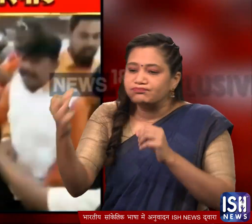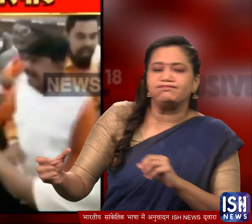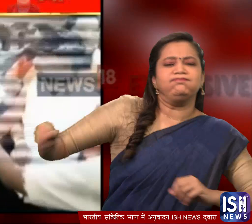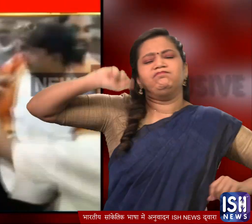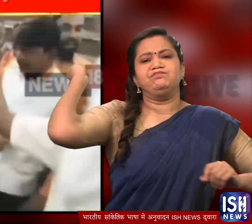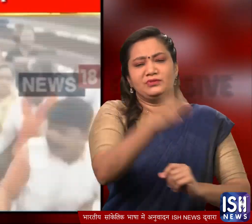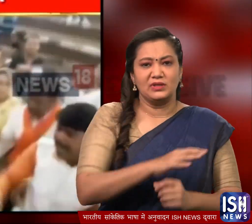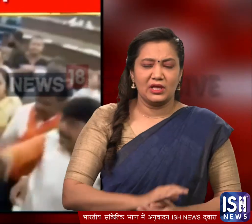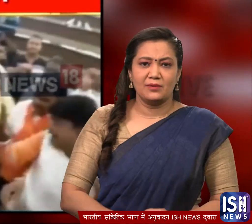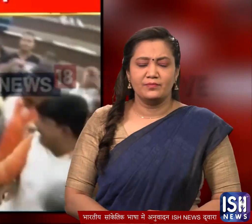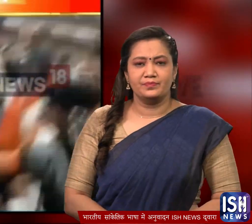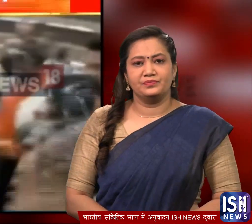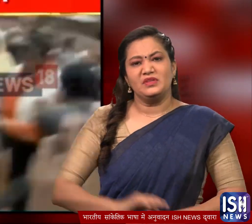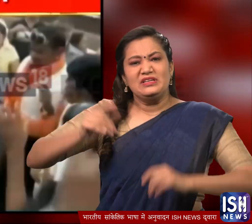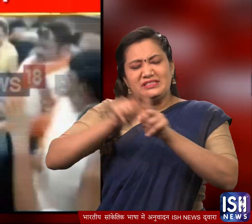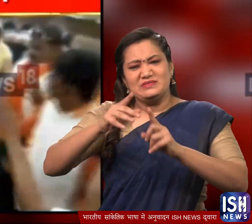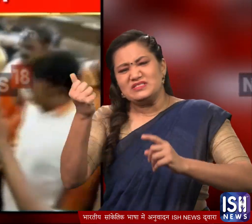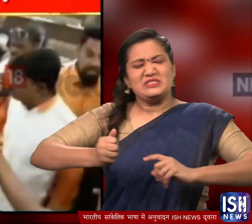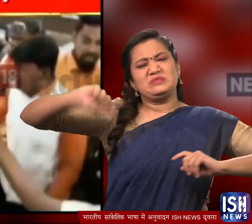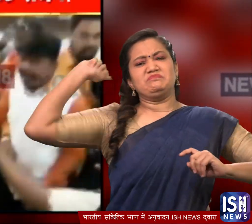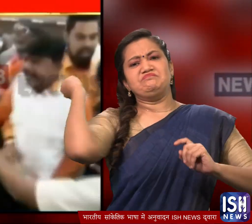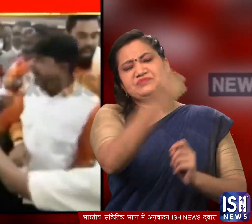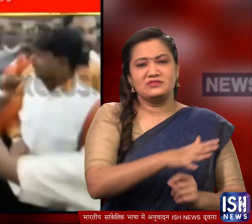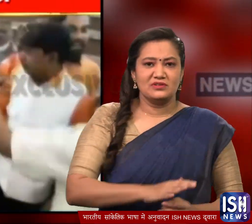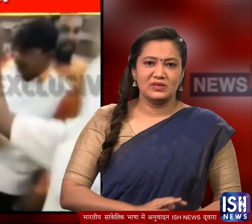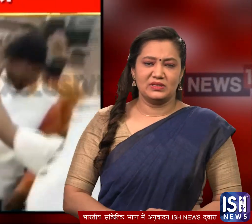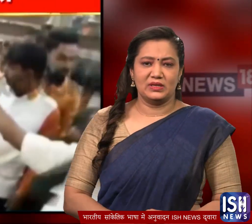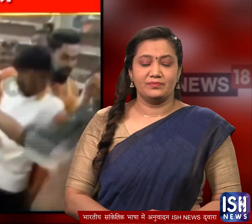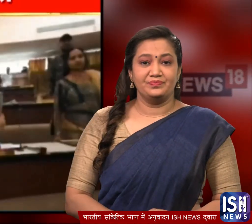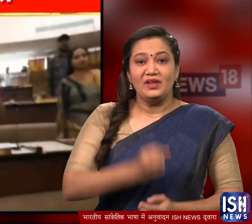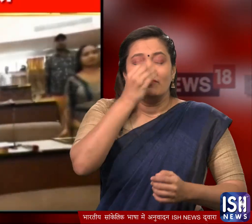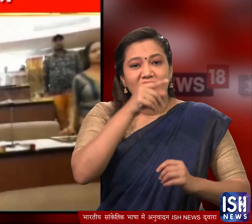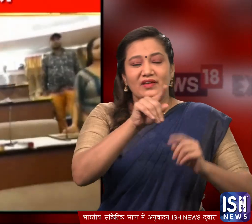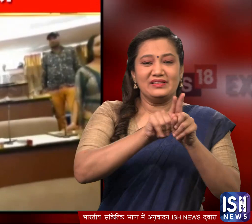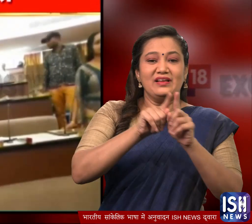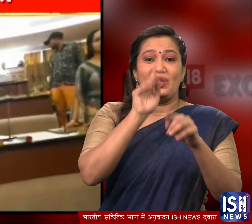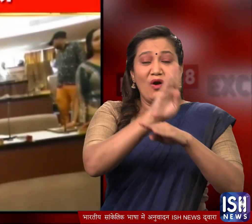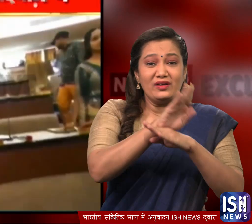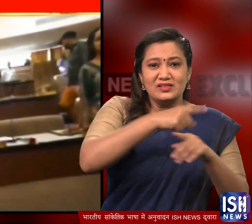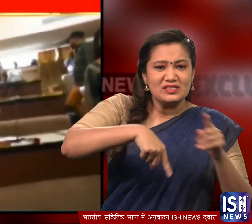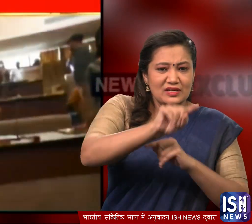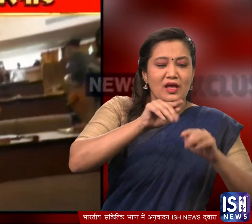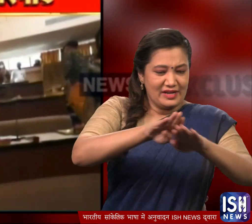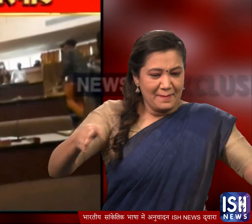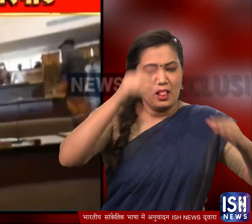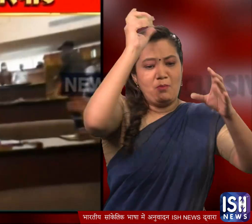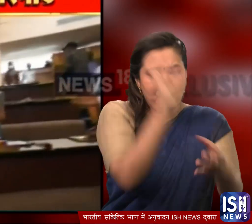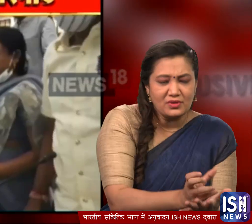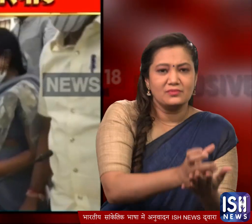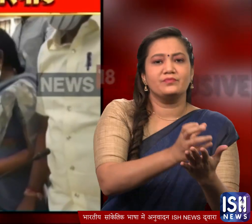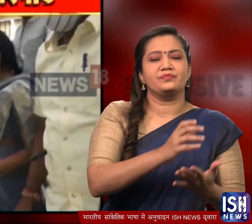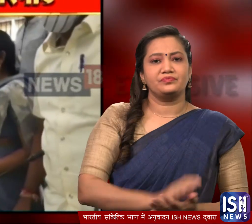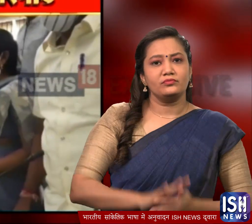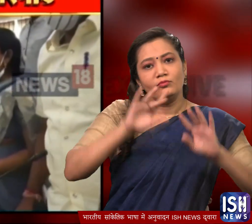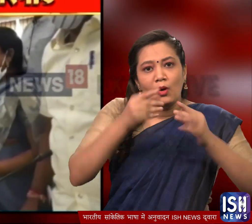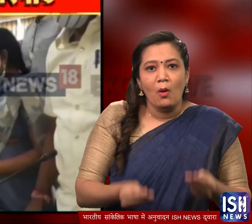सिर्फ पौधा ही आया, जिसके बाद उन्होंने उस पौधे को ही सत्ता पक्ष के पार्षदों पर दे मारा। ये पौधा कांग्रेसी पार्षदों की मेज पर जाकर गिरा।